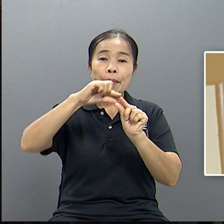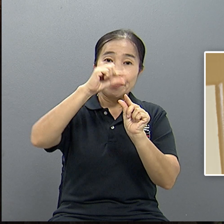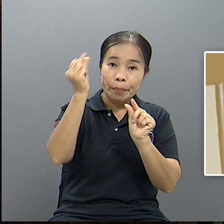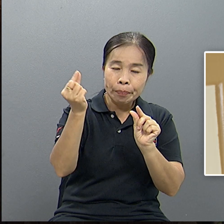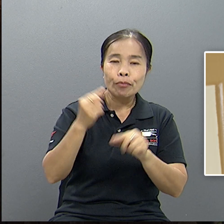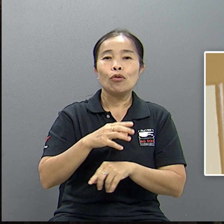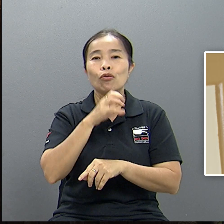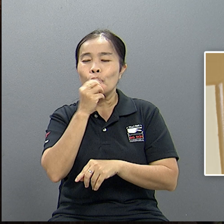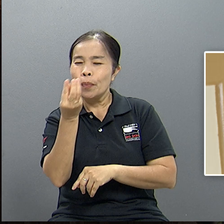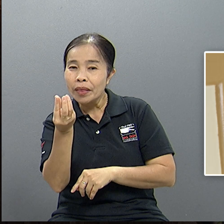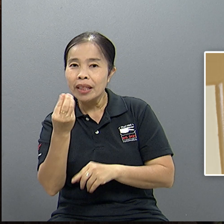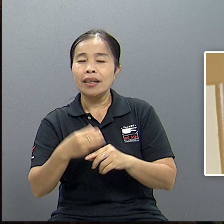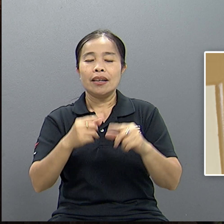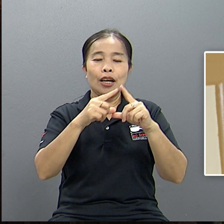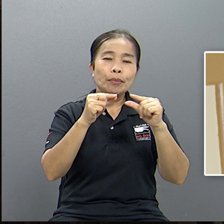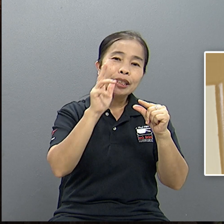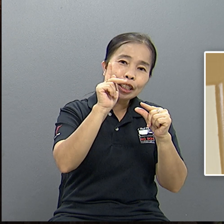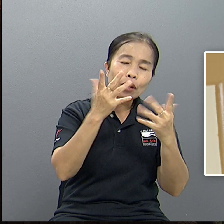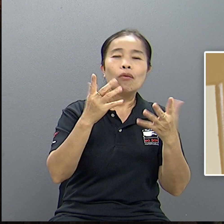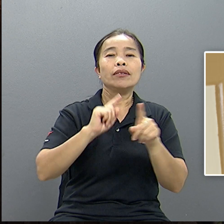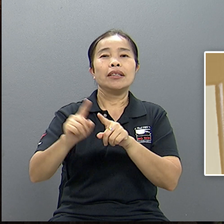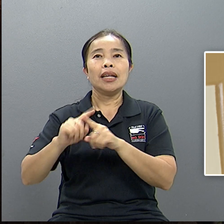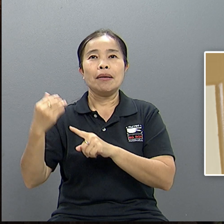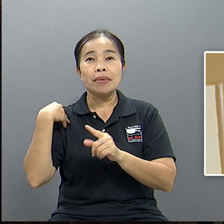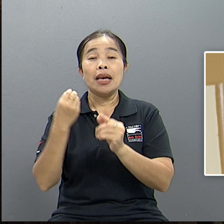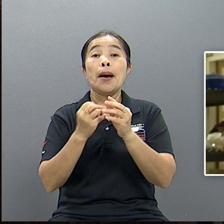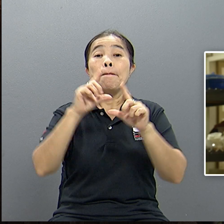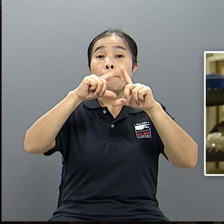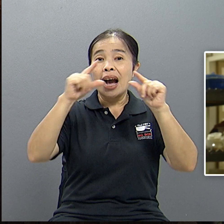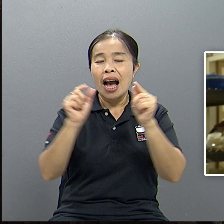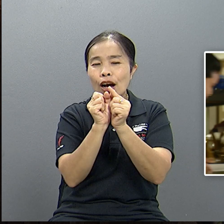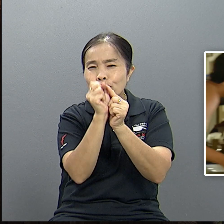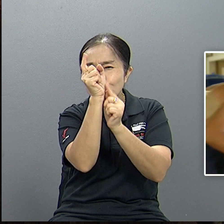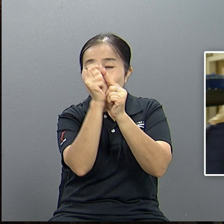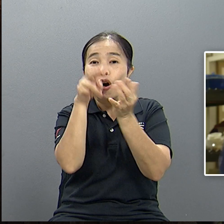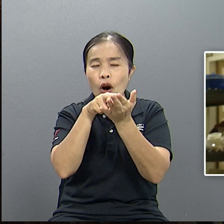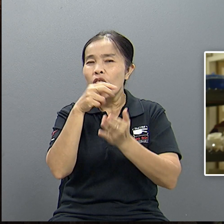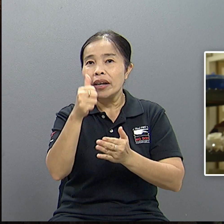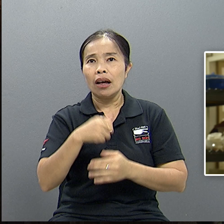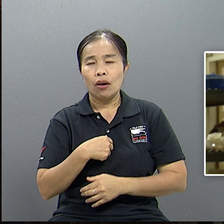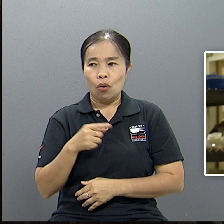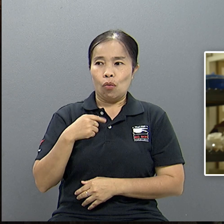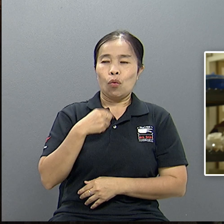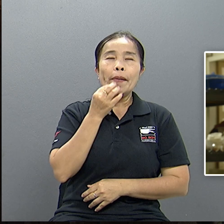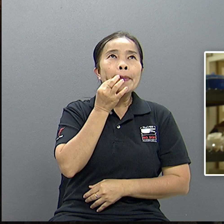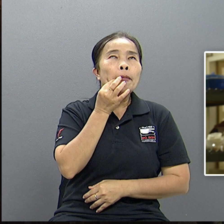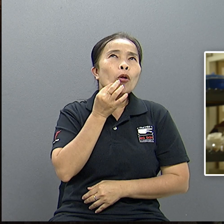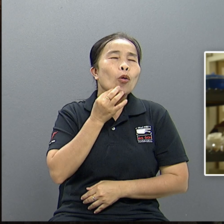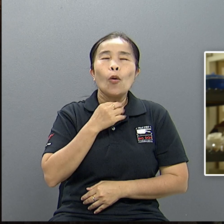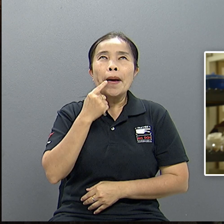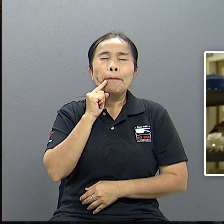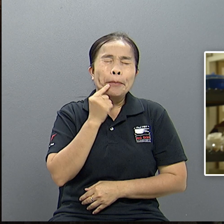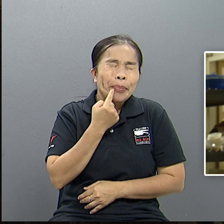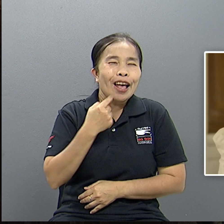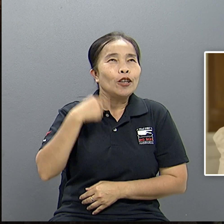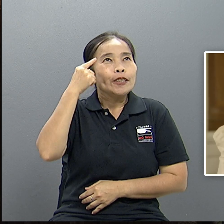ข่ตะลิงปลิงยอดมะขามอ่อนก็ใช่นะคะ โอ้ยน้ำลายสอเปรี้ยวปากไปห